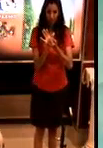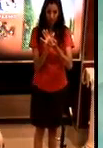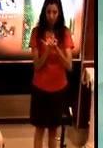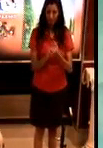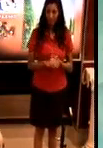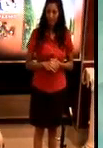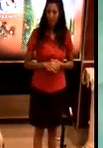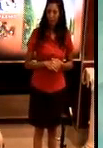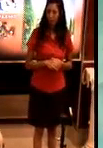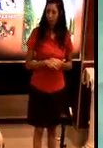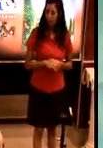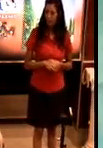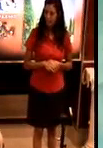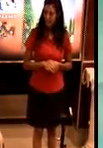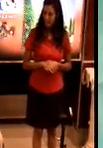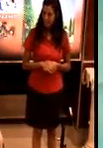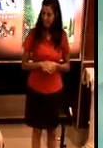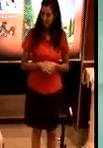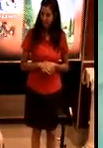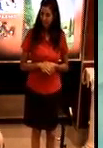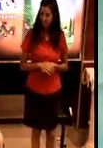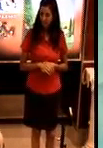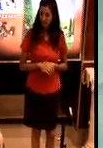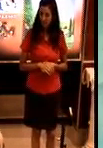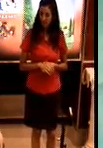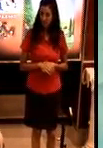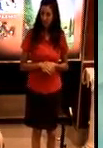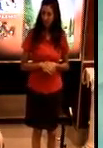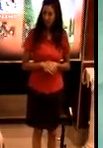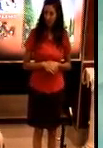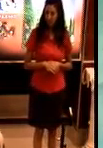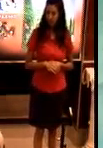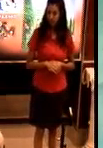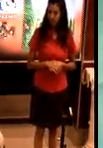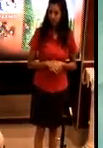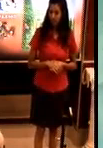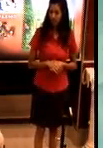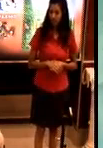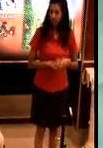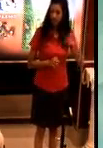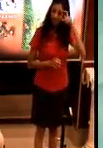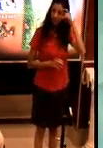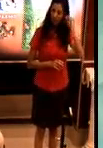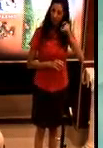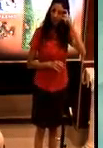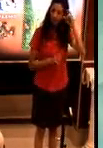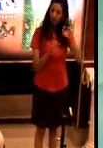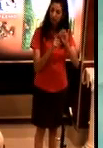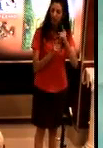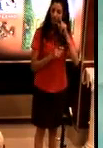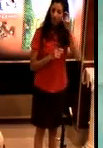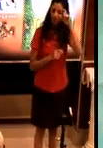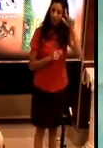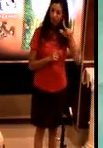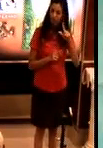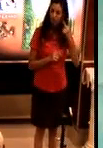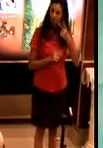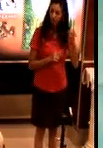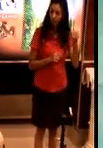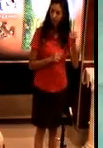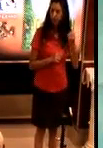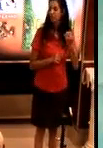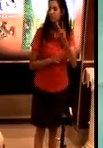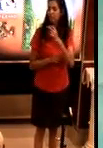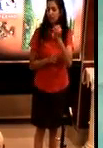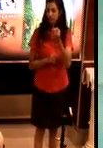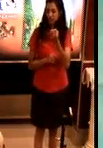entero, ¿verdad? De manera que es muy claro. Ahora leamos Ezequiel 20:20. Y santificad mis